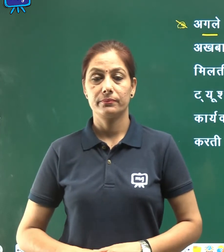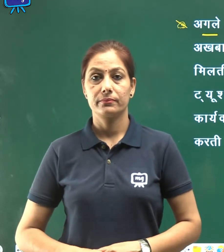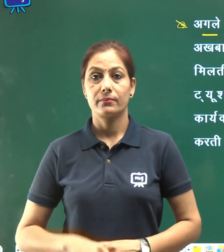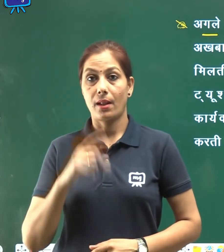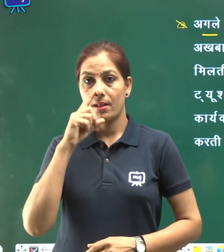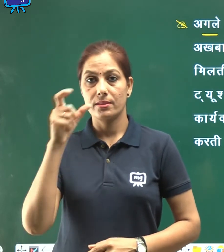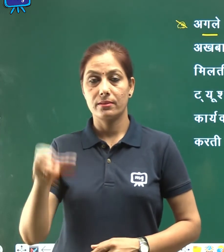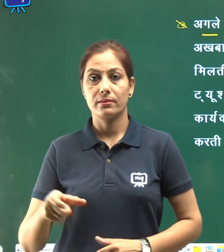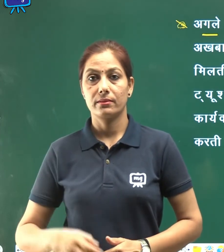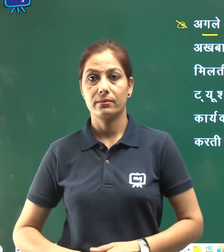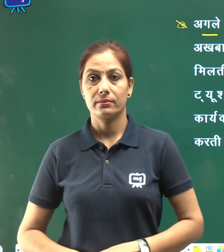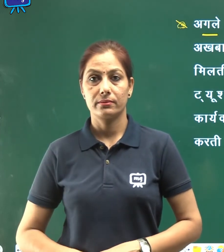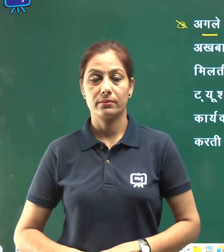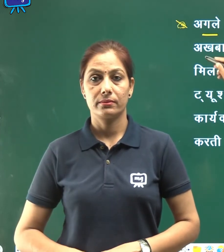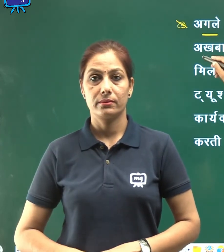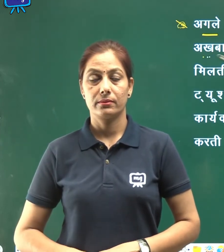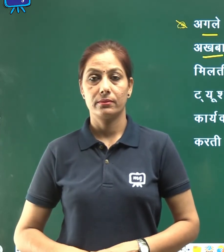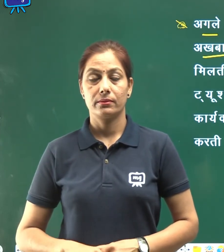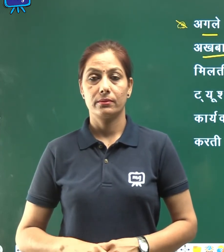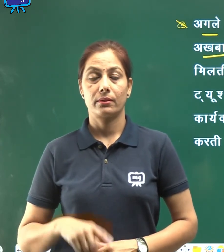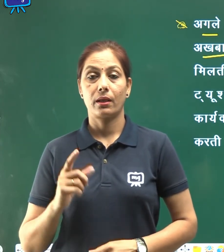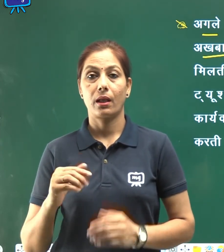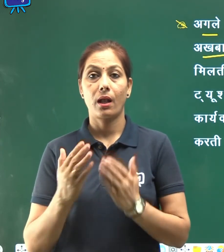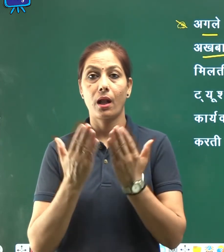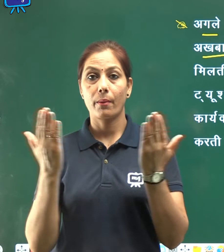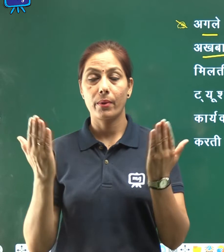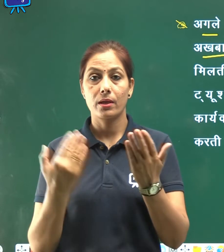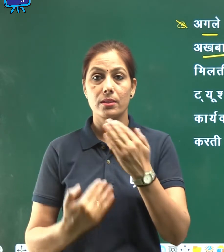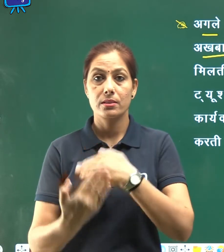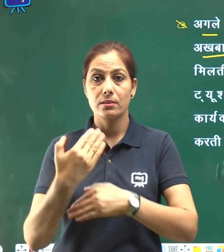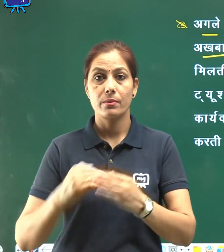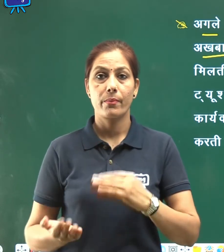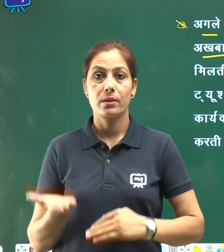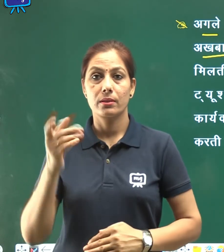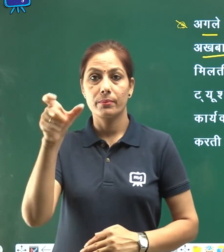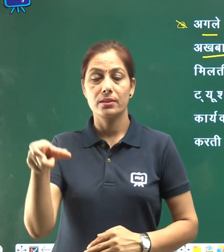रजनी एक अखबार के संपादक से